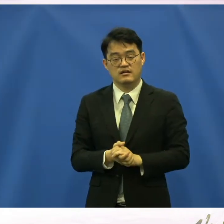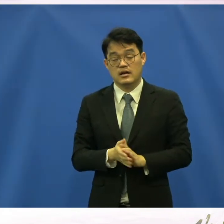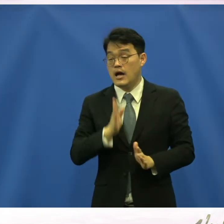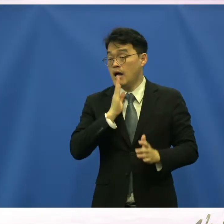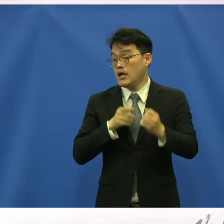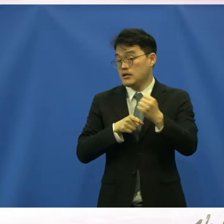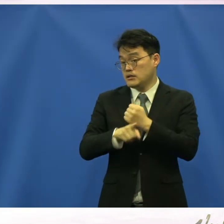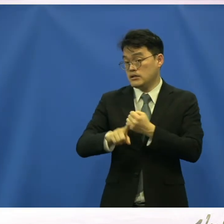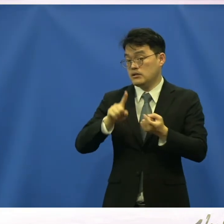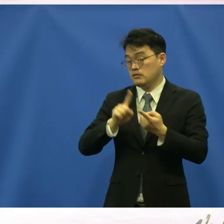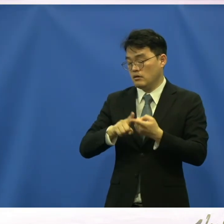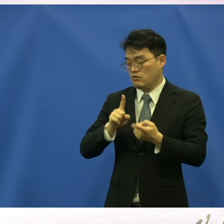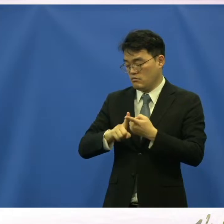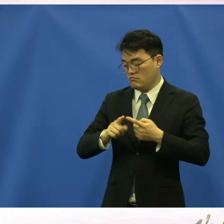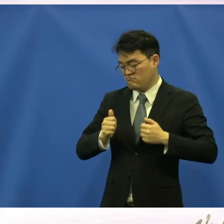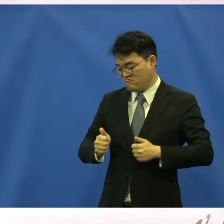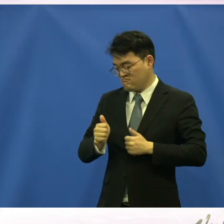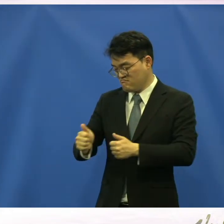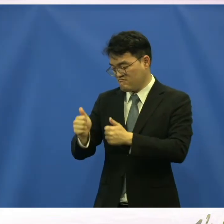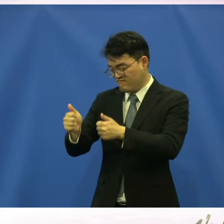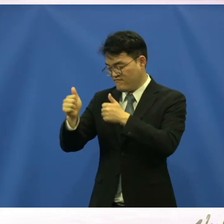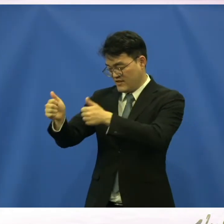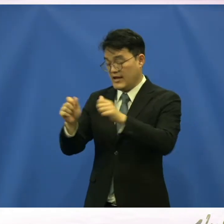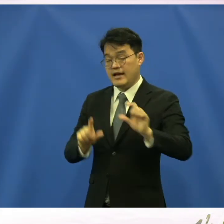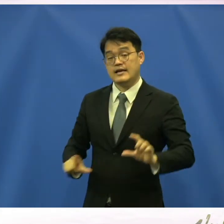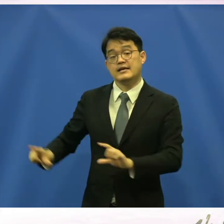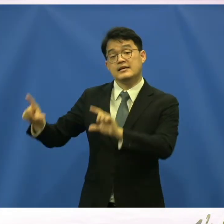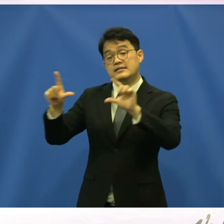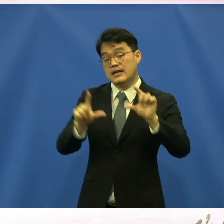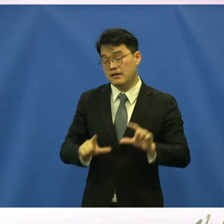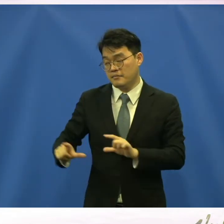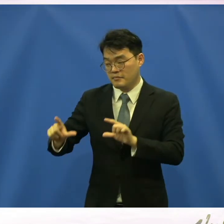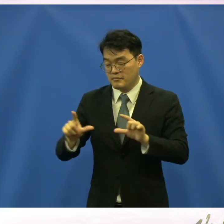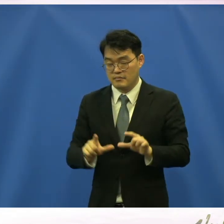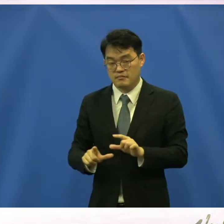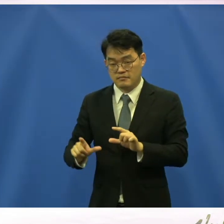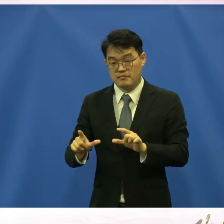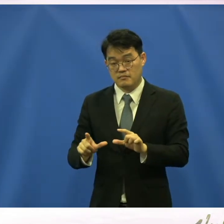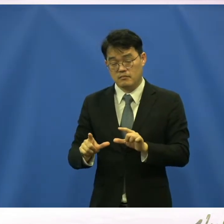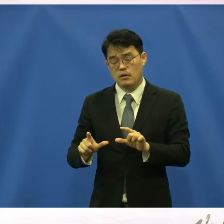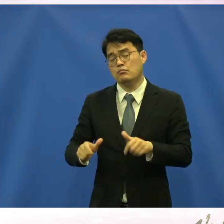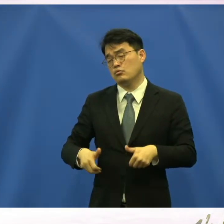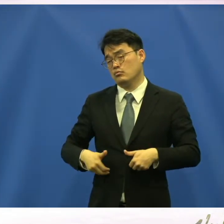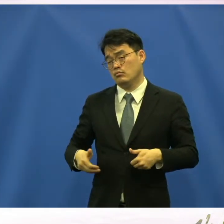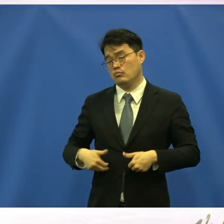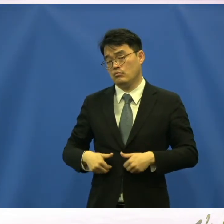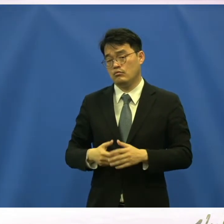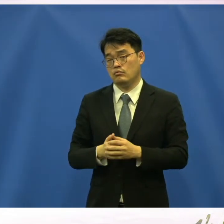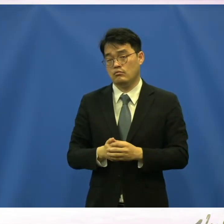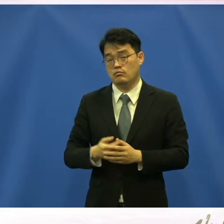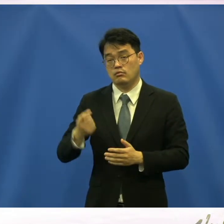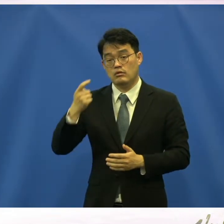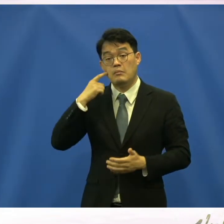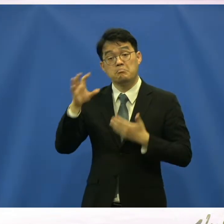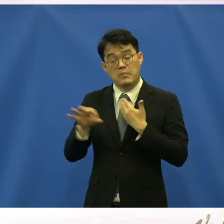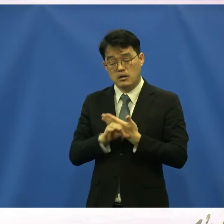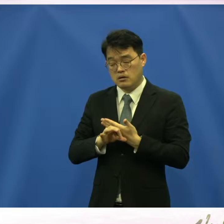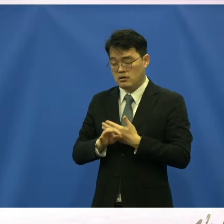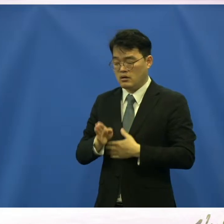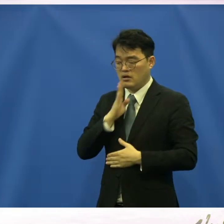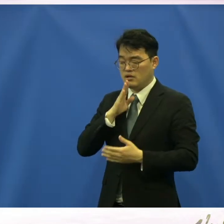내가 가지고 있는 지식이 하나님의 진리를 무시하면 그 지식은 무지예요. 무지. 그건 지혜가